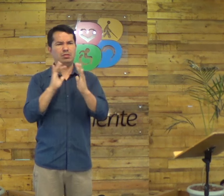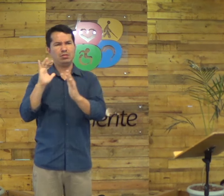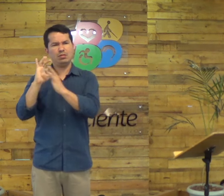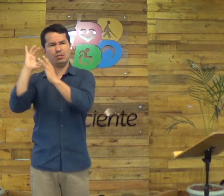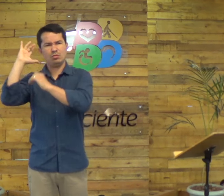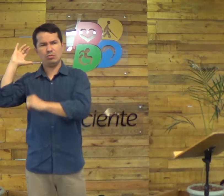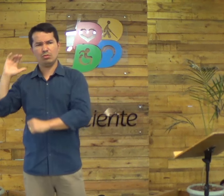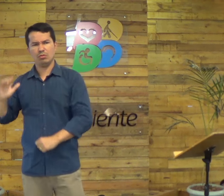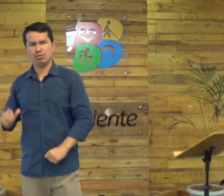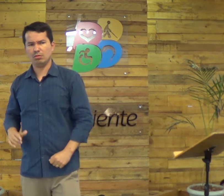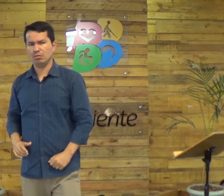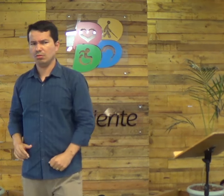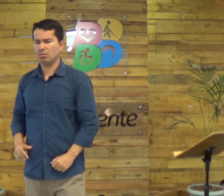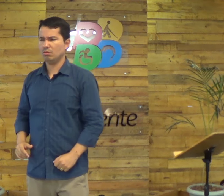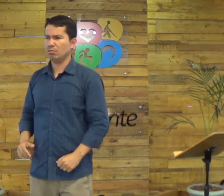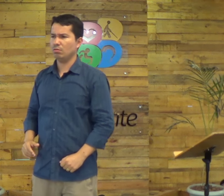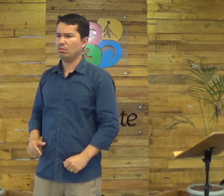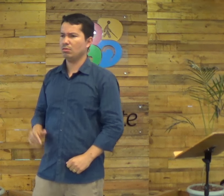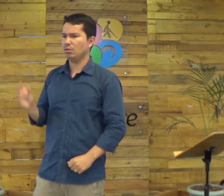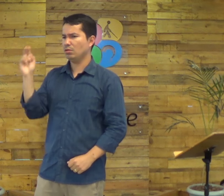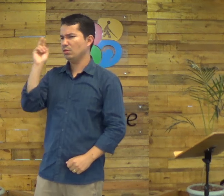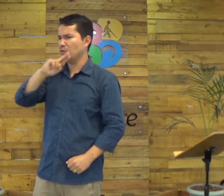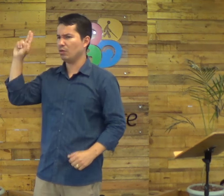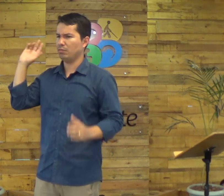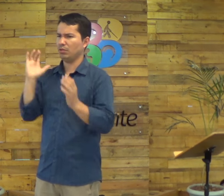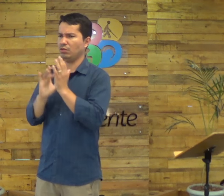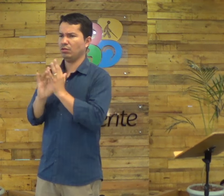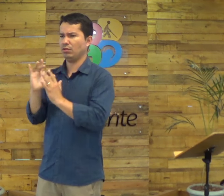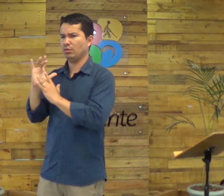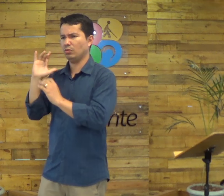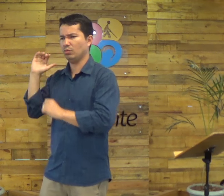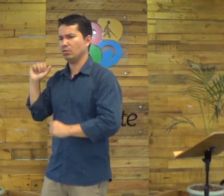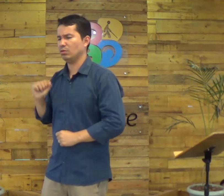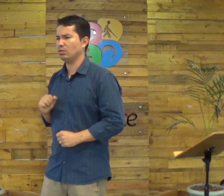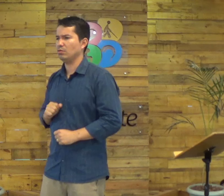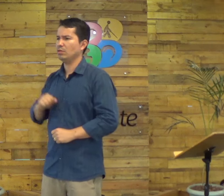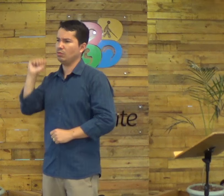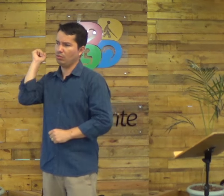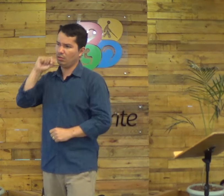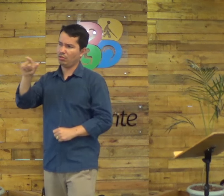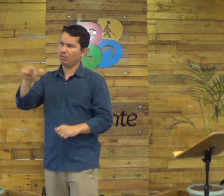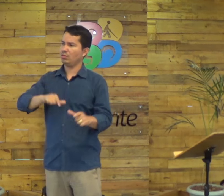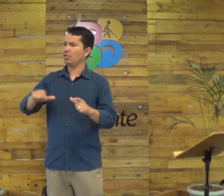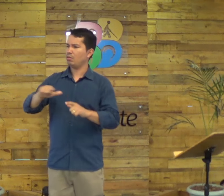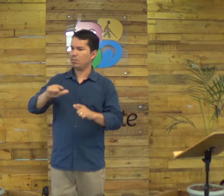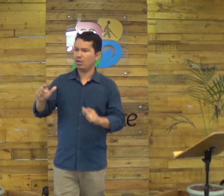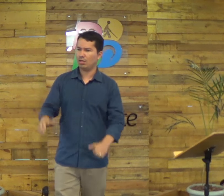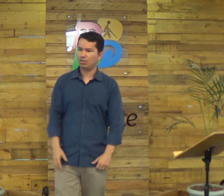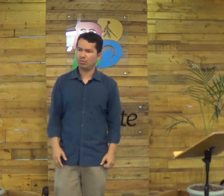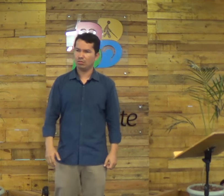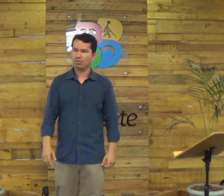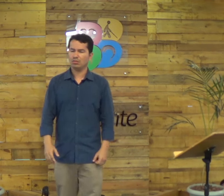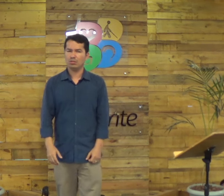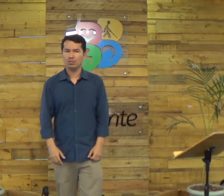ai, em nome de Jesus, em nome de Jesus, ele conseguiu, vai conseguir o trabalho,